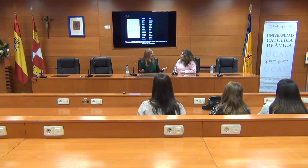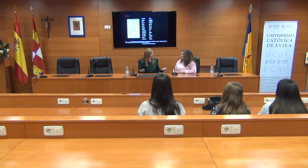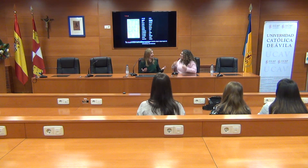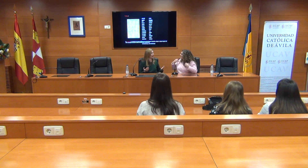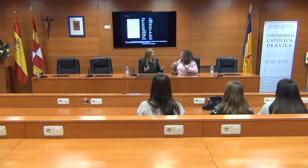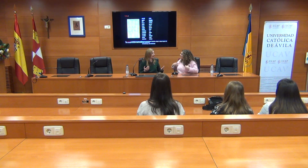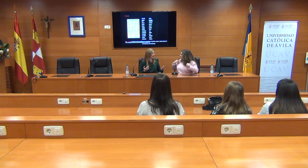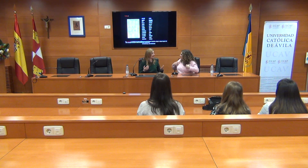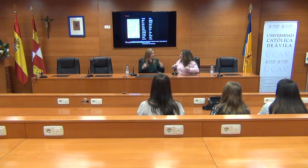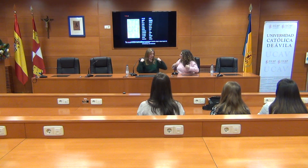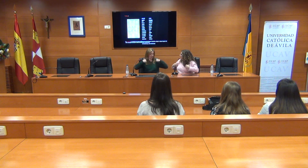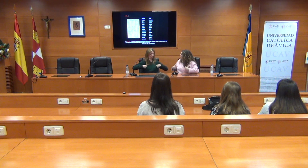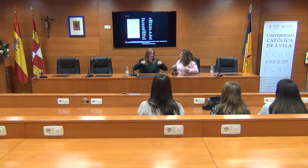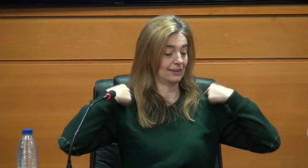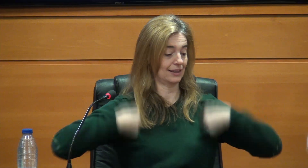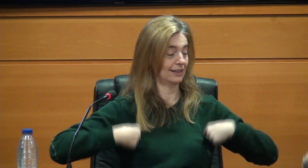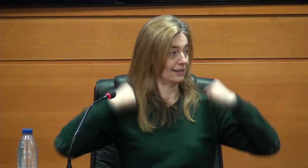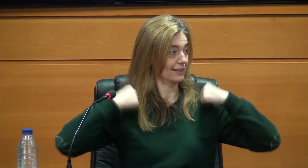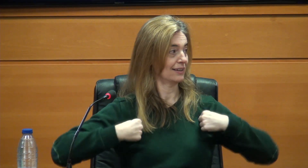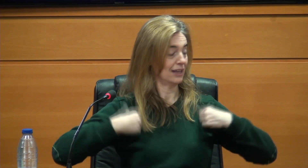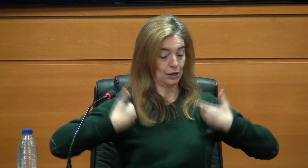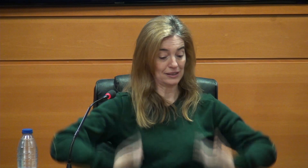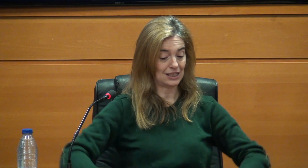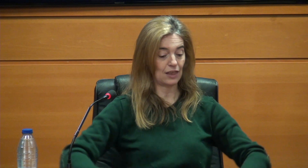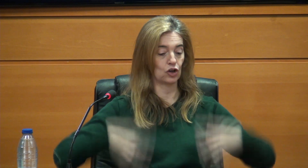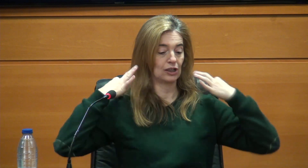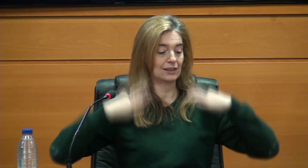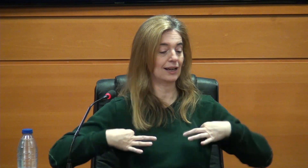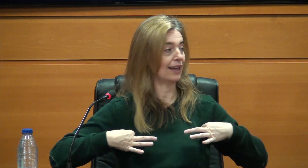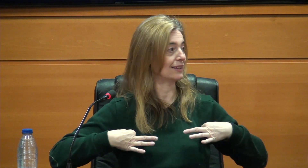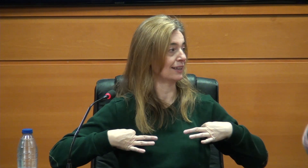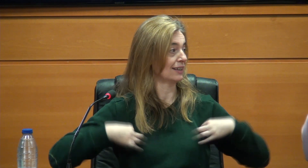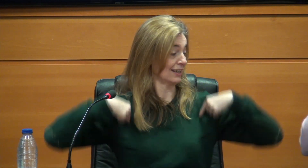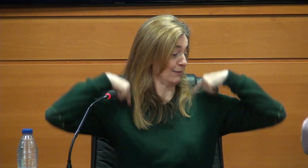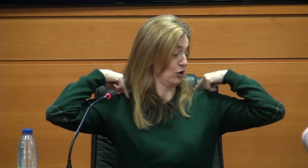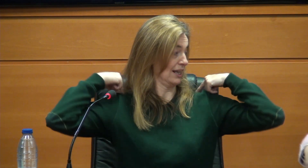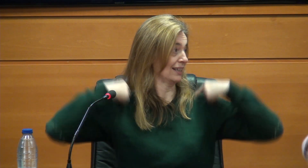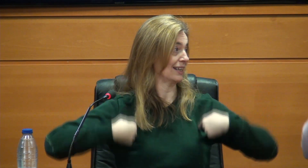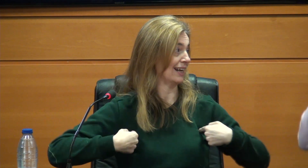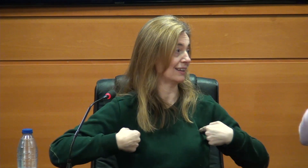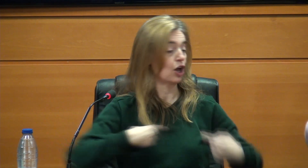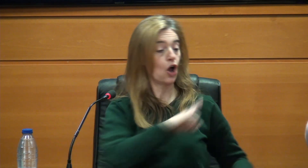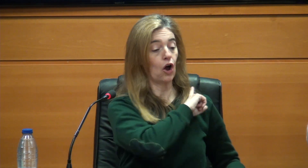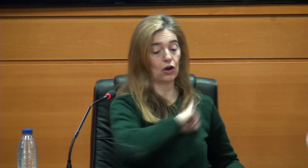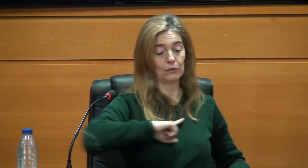tirantes tirante vale vestido de tirantes sería